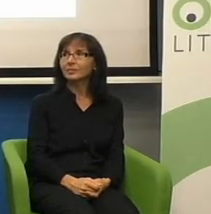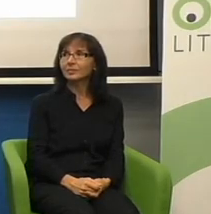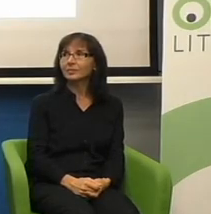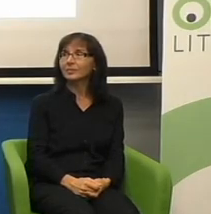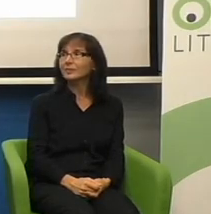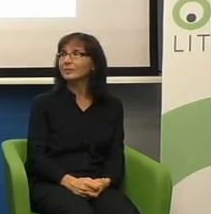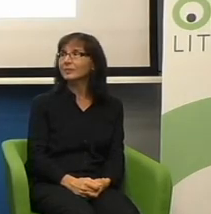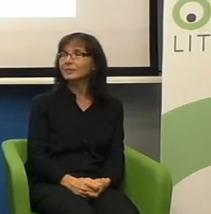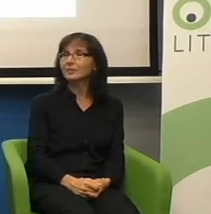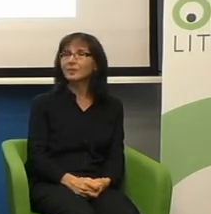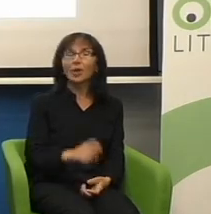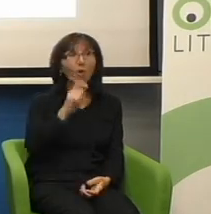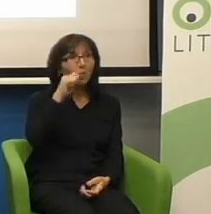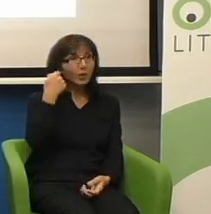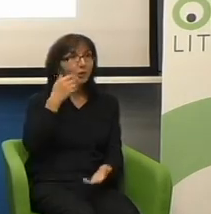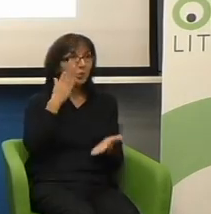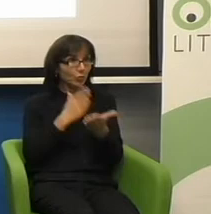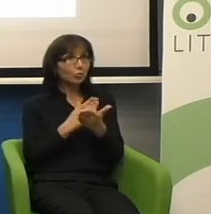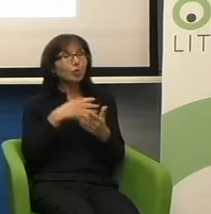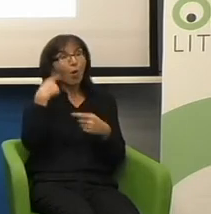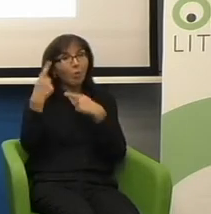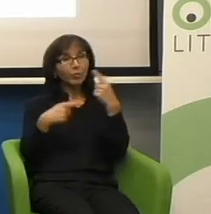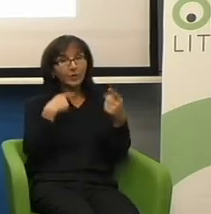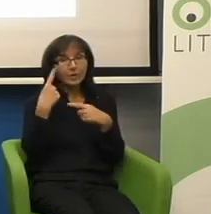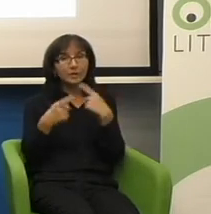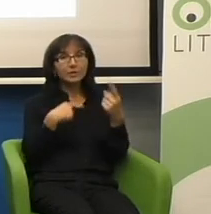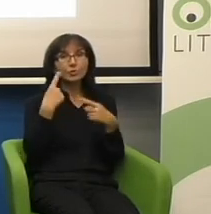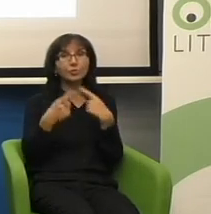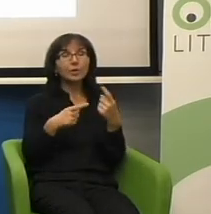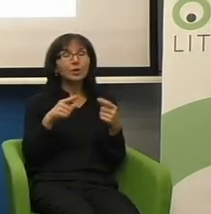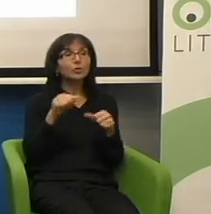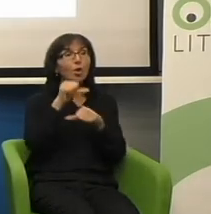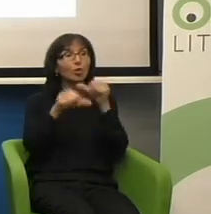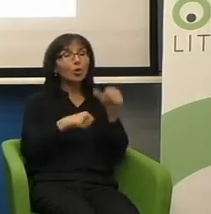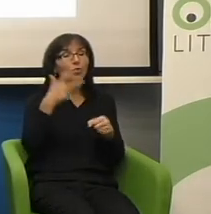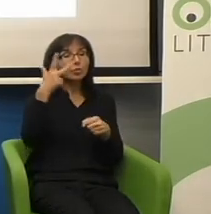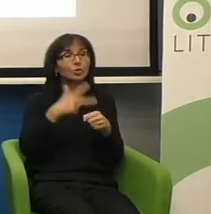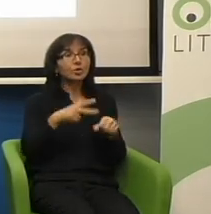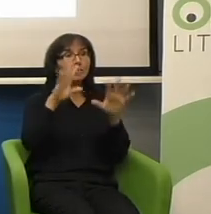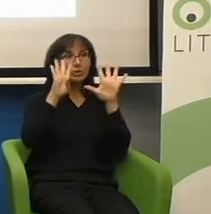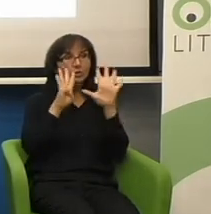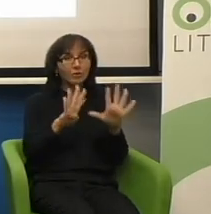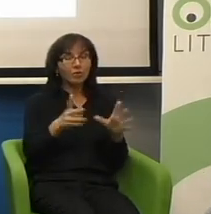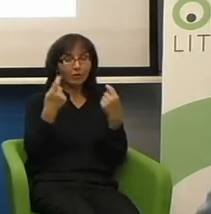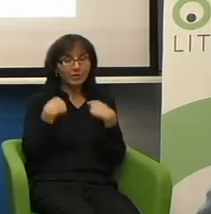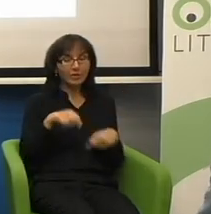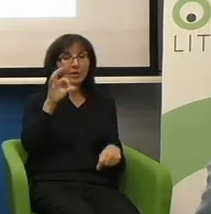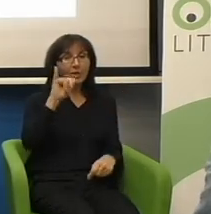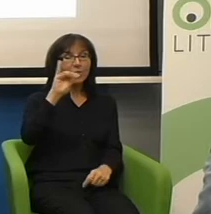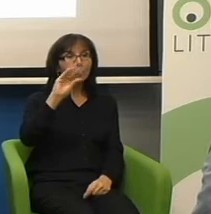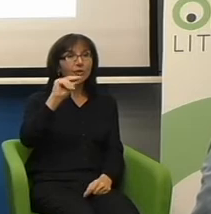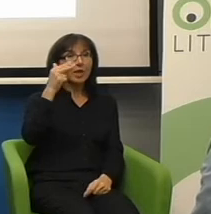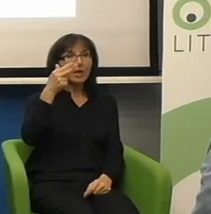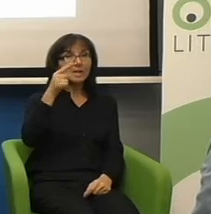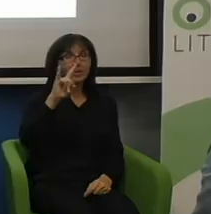To o Ukrainie już trochę mówiliśmy, tylko powiemy o tym, że to jest tak, to jest rok 39, wieś Sienne. To